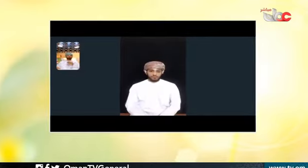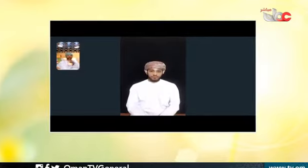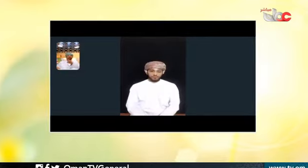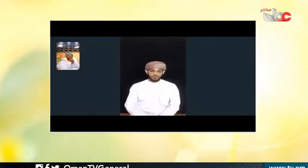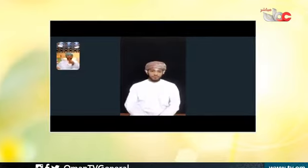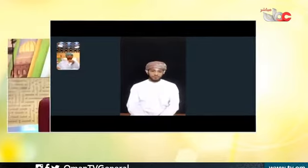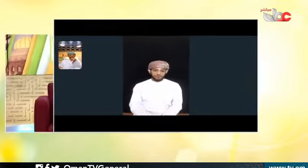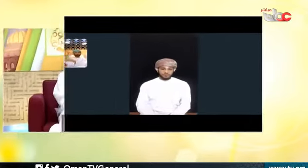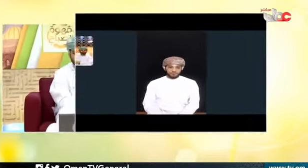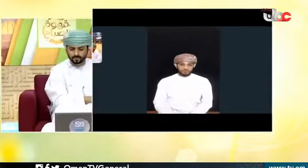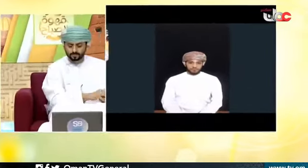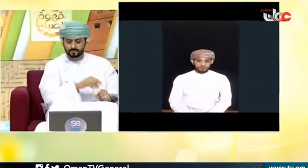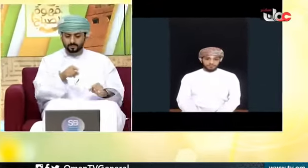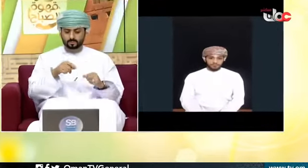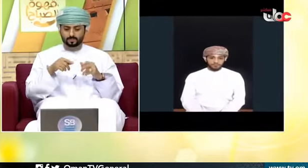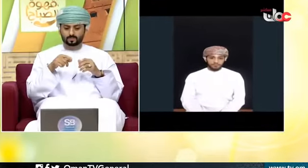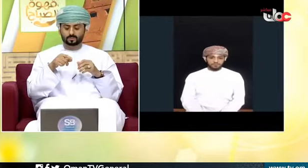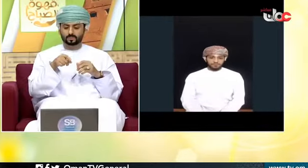ممتاز. أنا بسألك